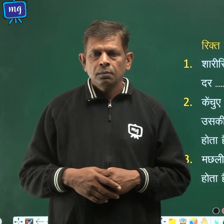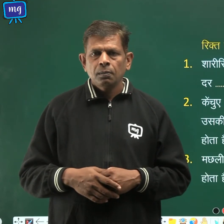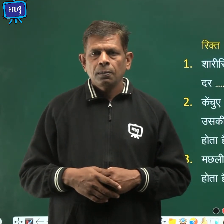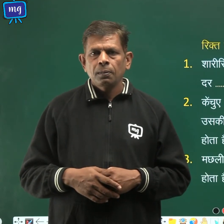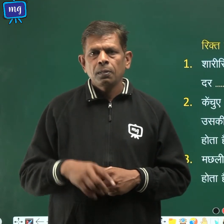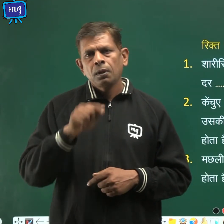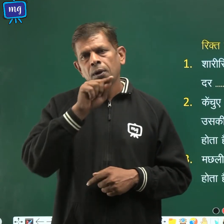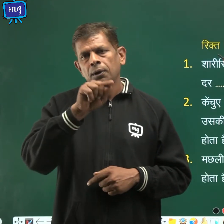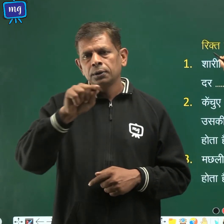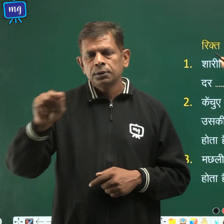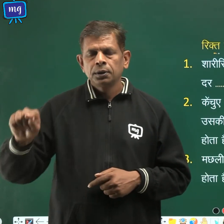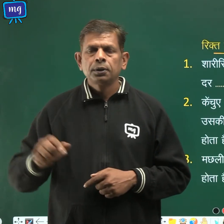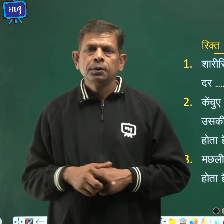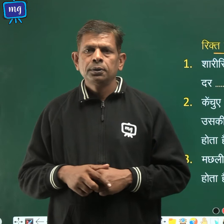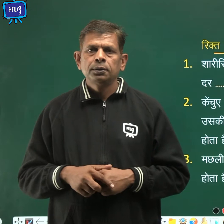रिक्त स्थान की